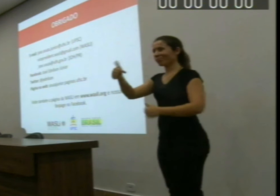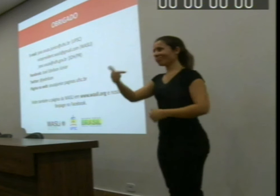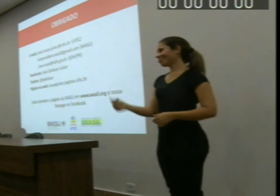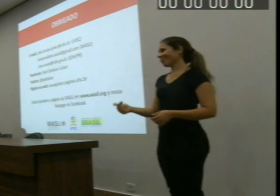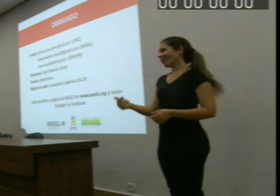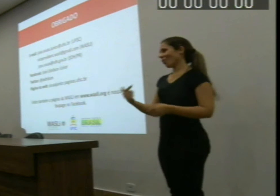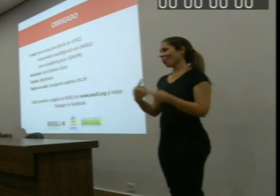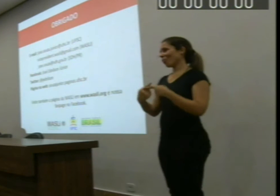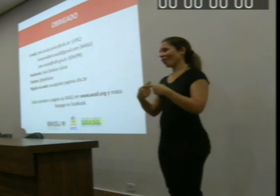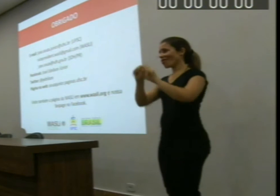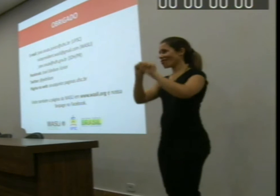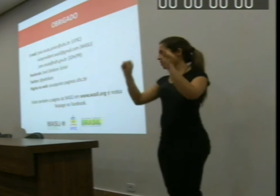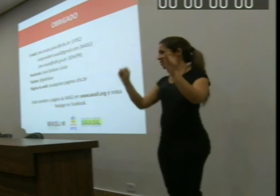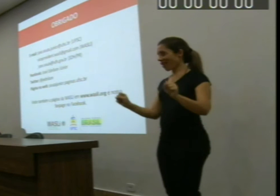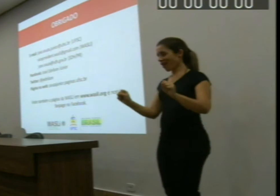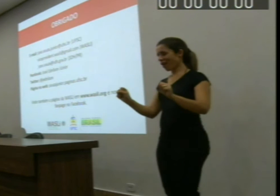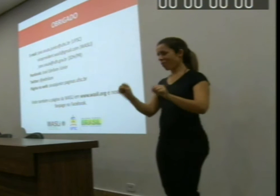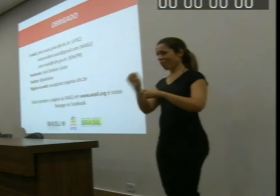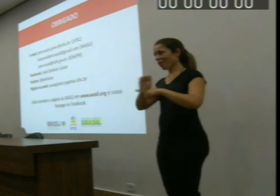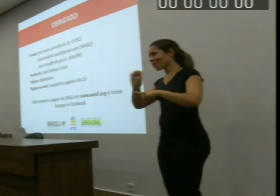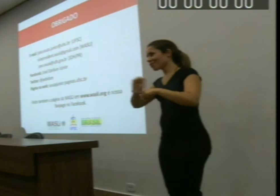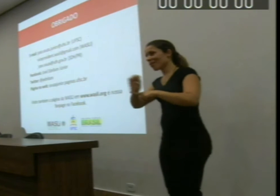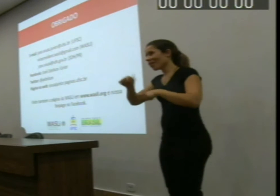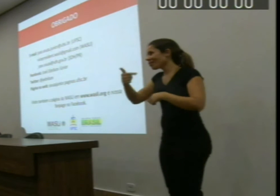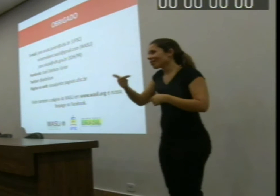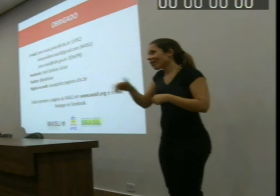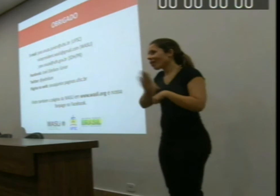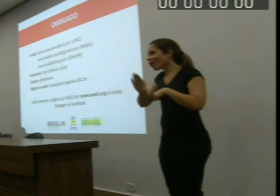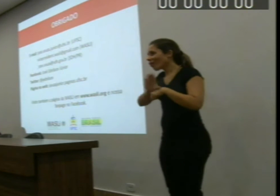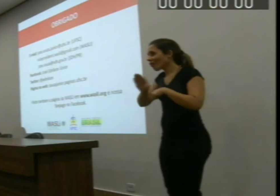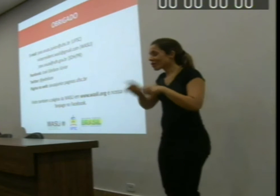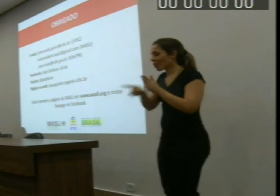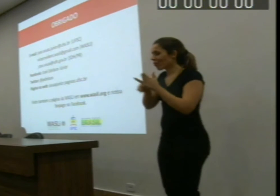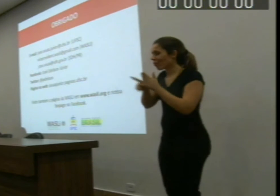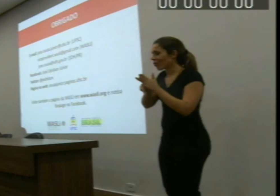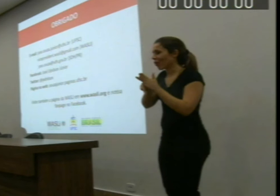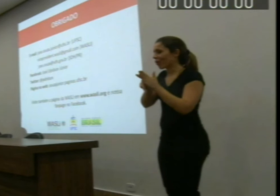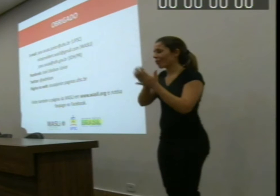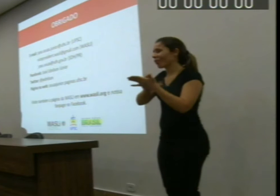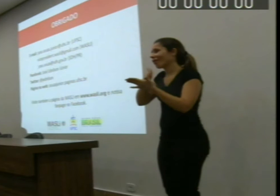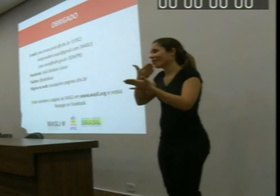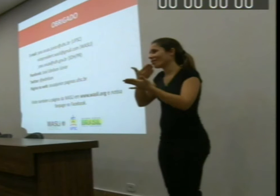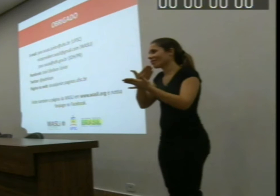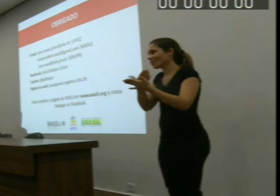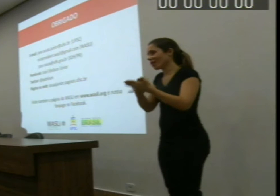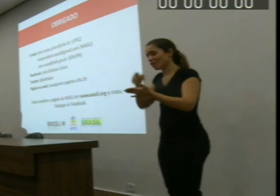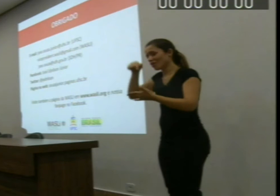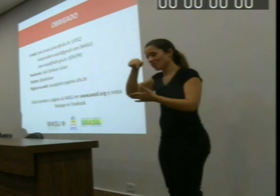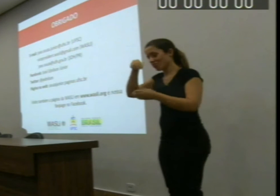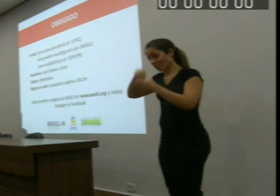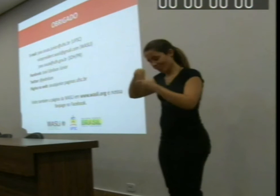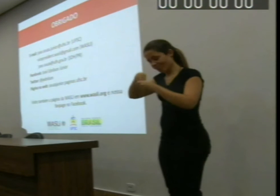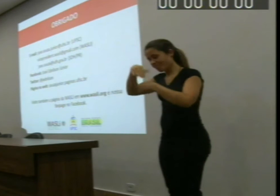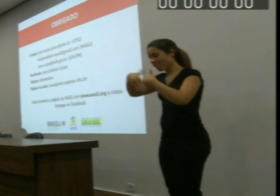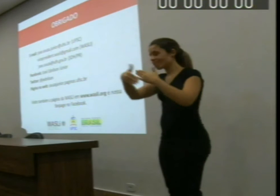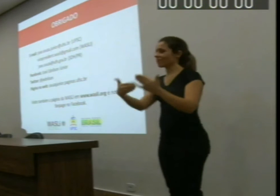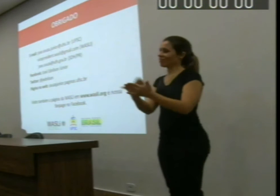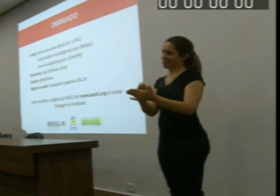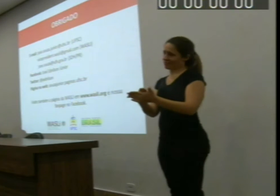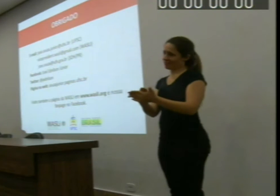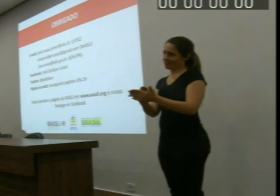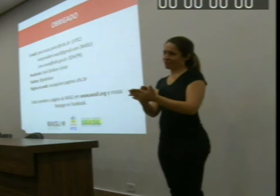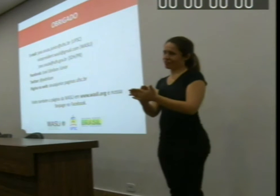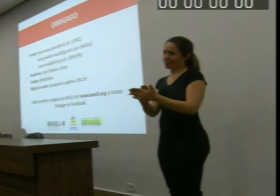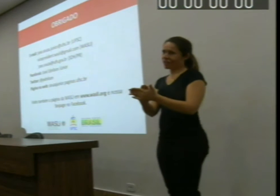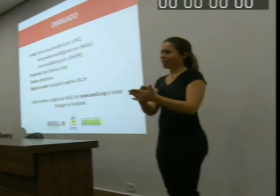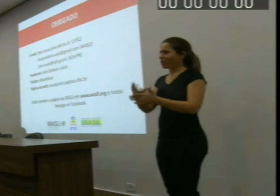nunca ofereceram cursos para formar os seus né veja eu não sei quando foi o último curso que teve aqui no Mato Grosso do Sul pela secretaria de